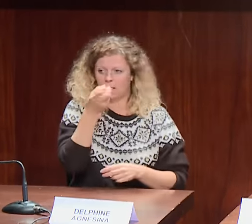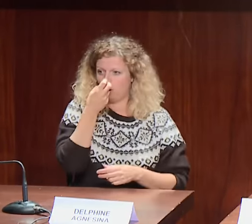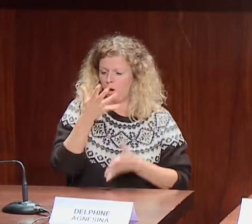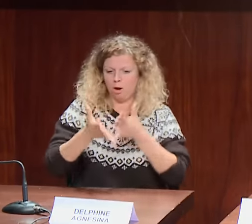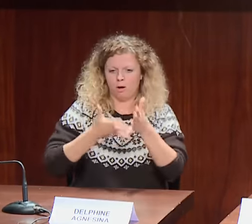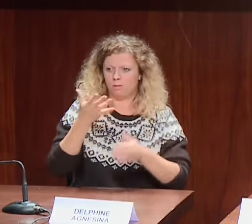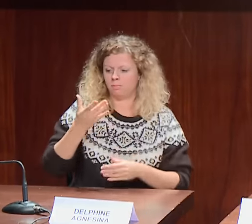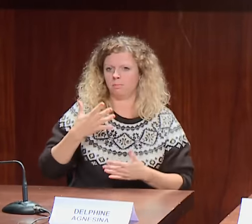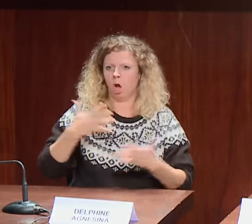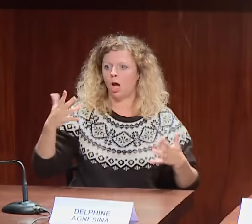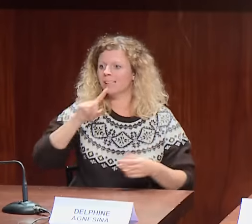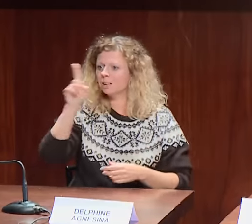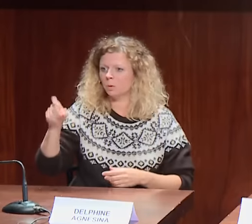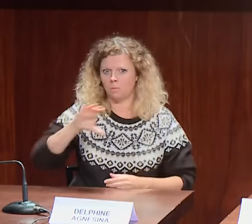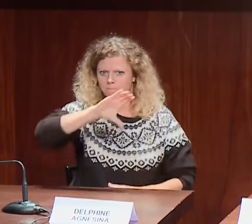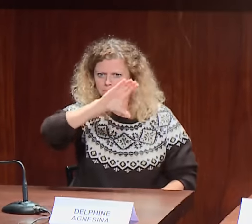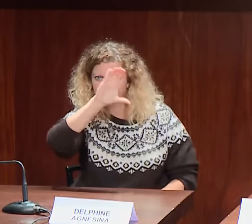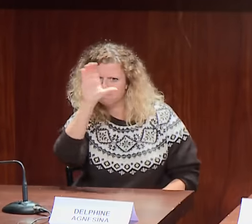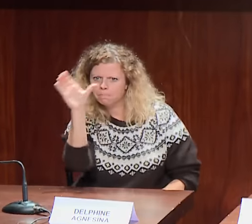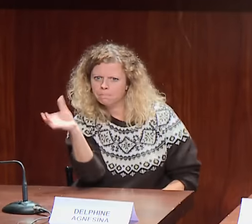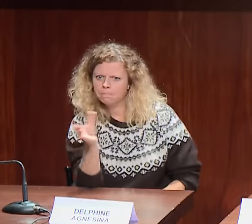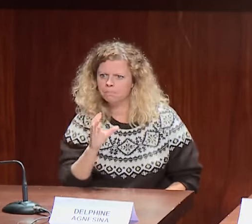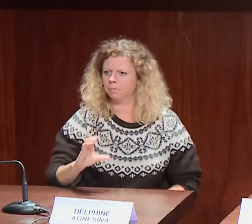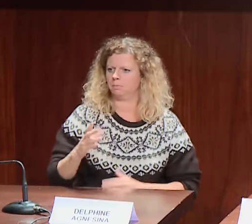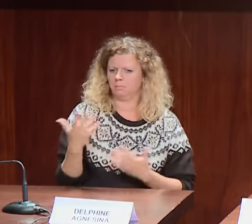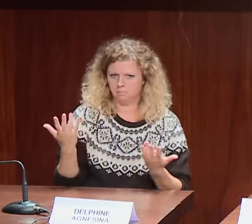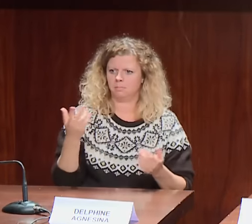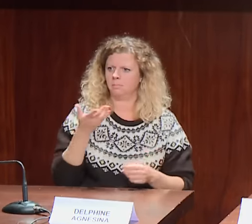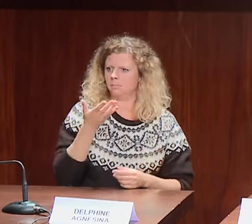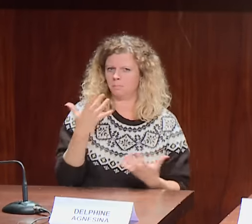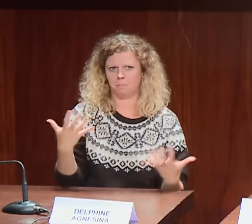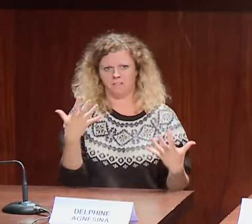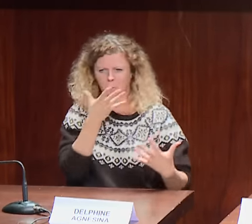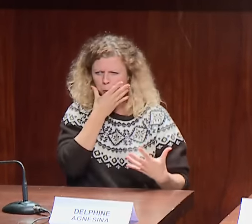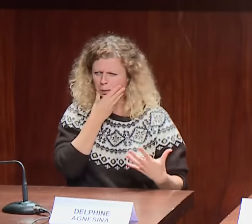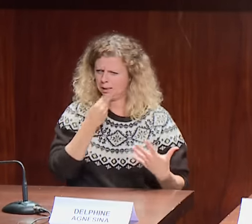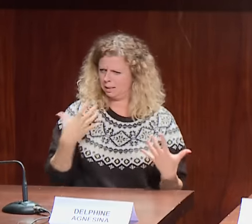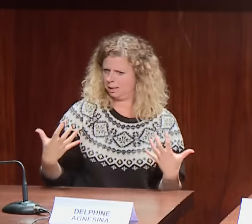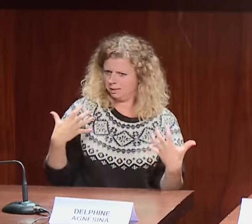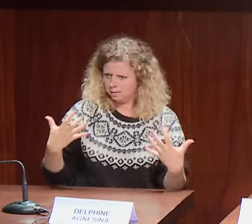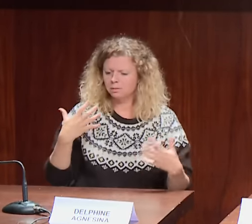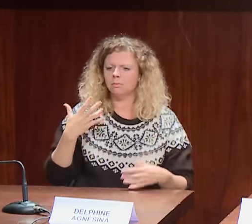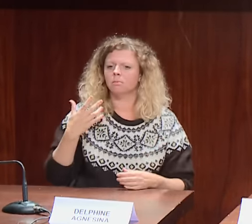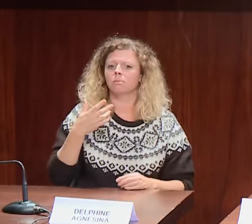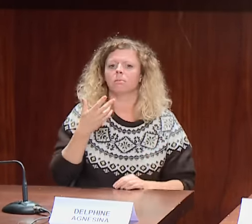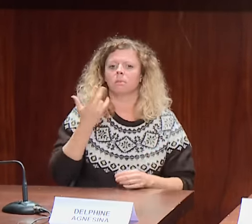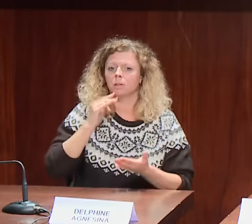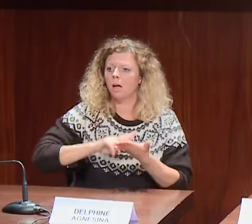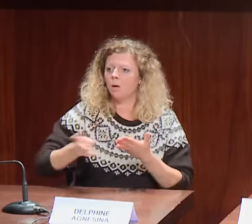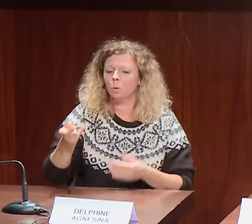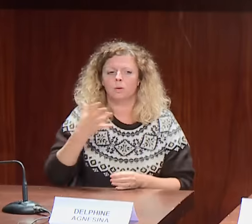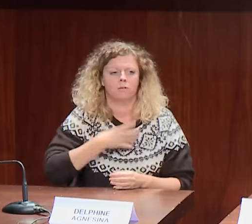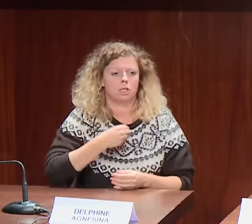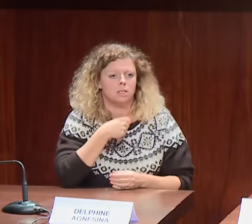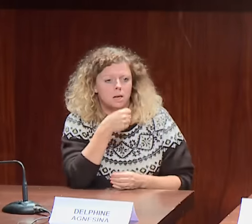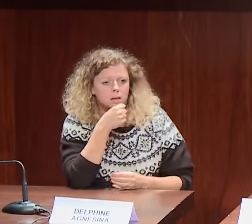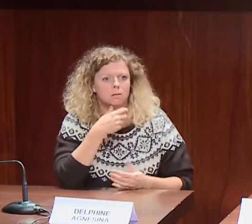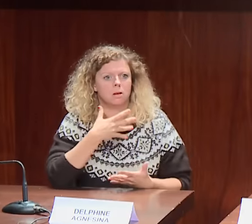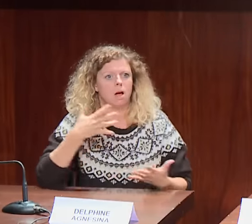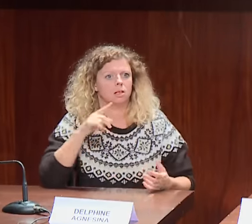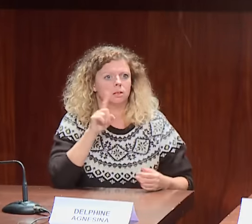disait. Tout à l'heure, Victor se posait une grande question. Ben oui, effectivement.